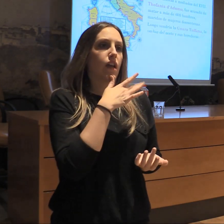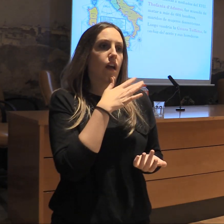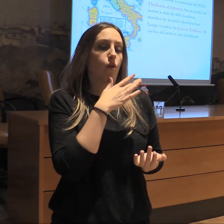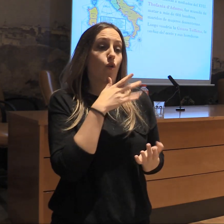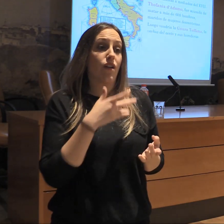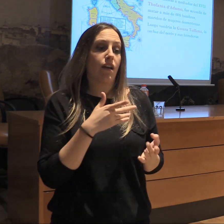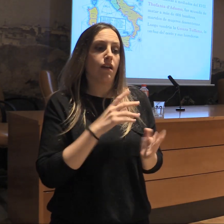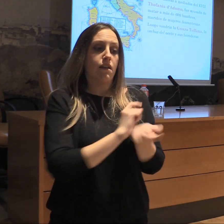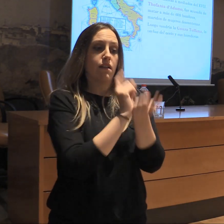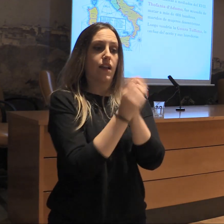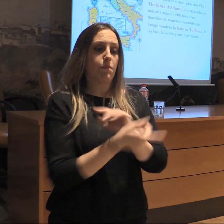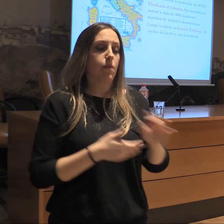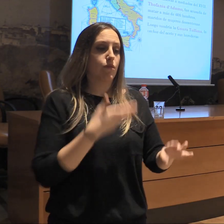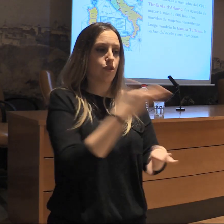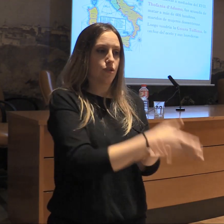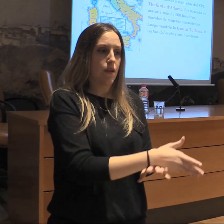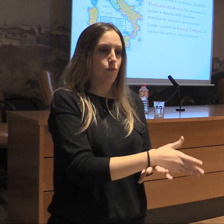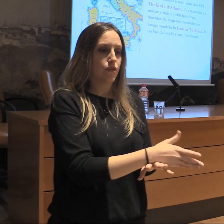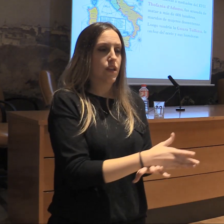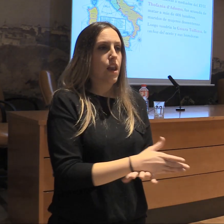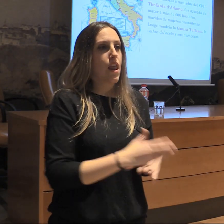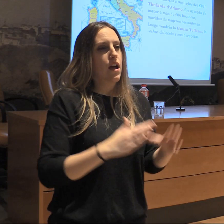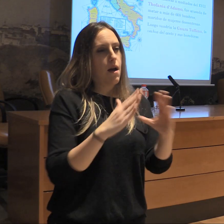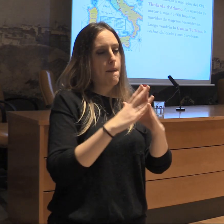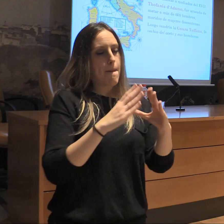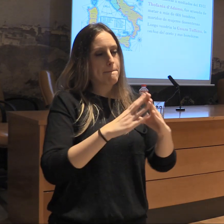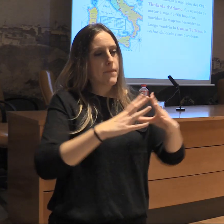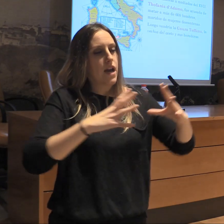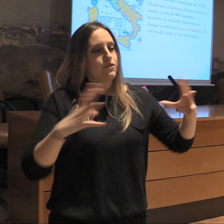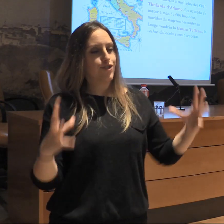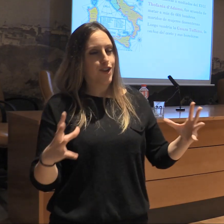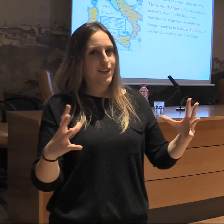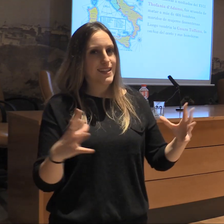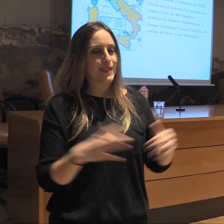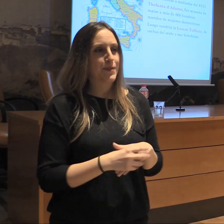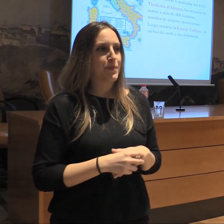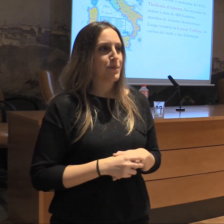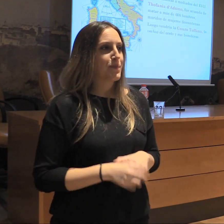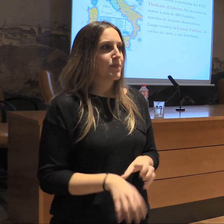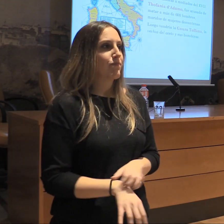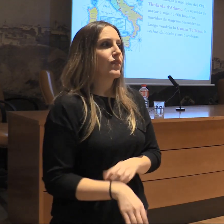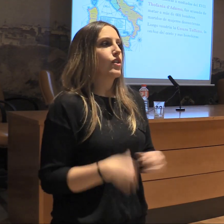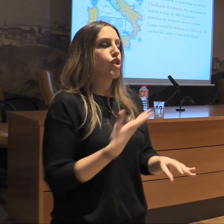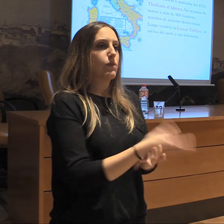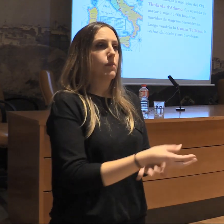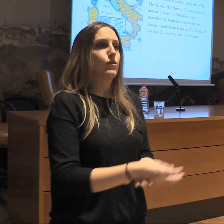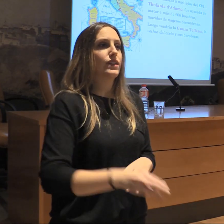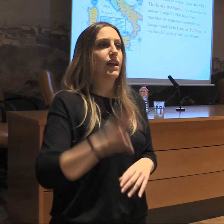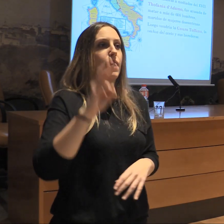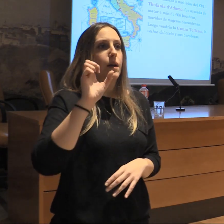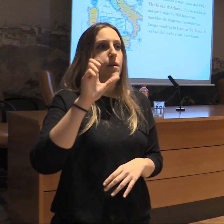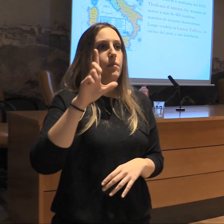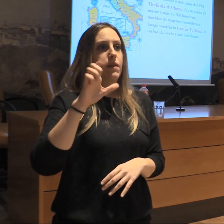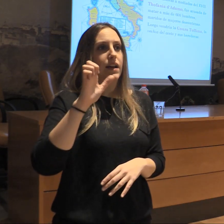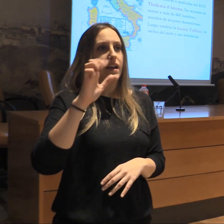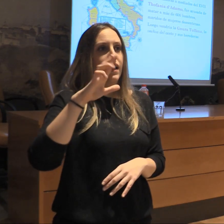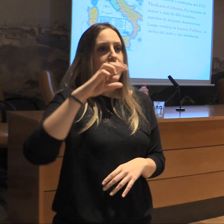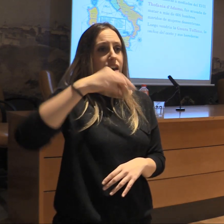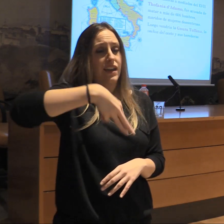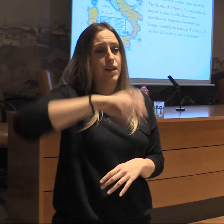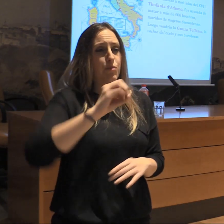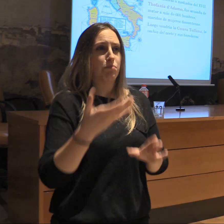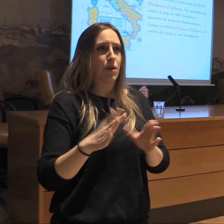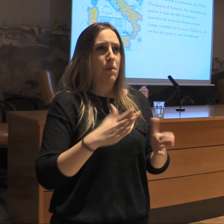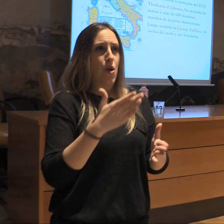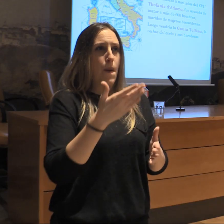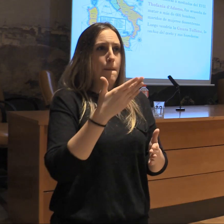ir a las humildes mansiones. Nos vamos a ir a Palermo, a la capital de Sicilia, a mediados